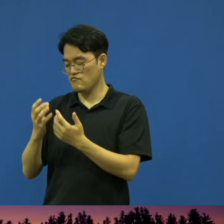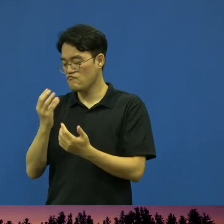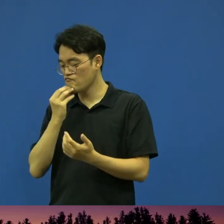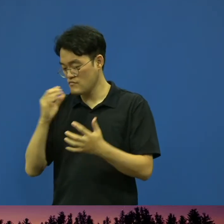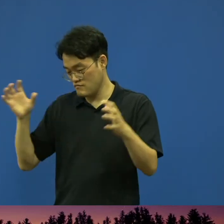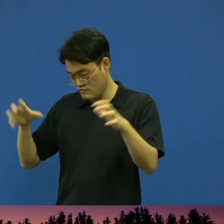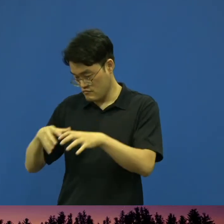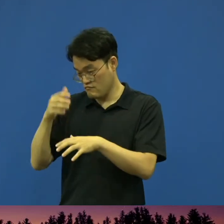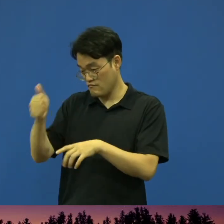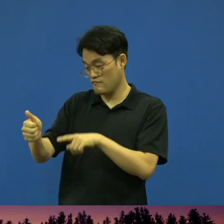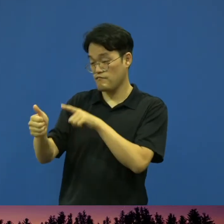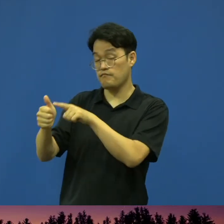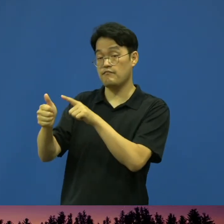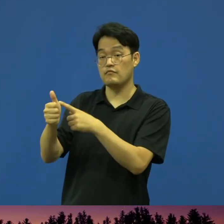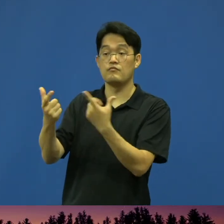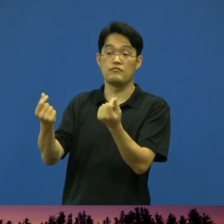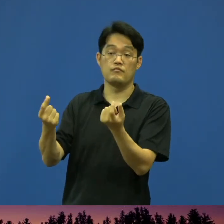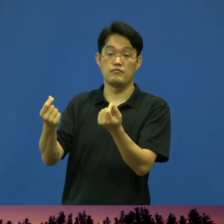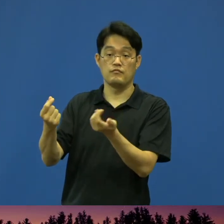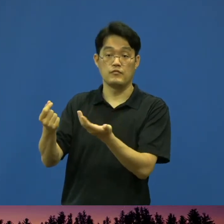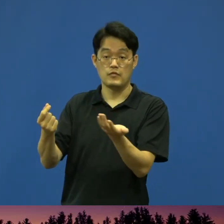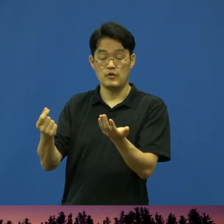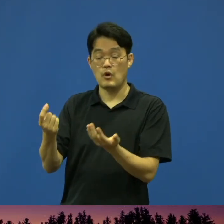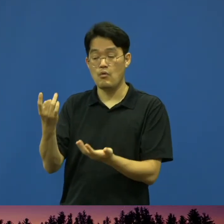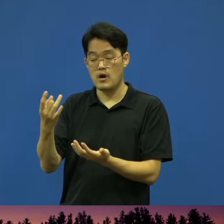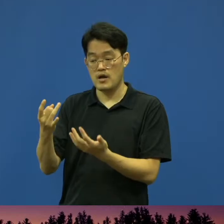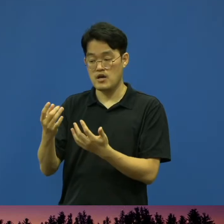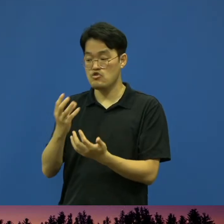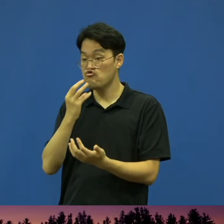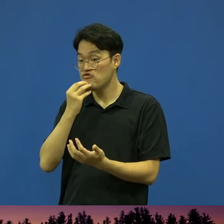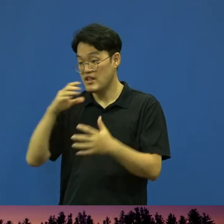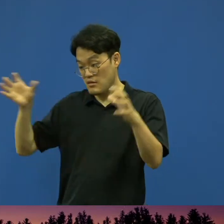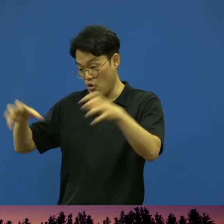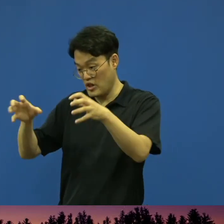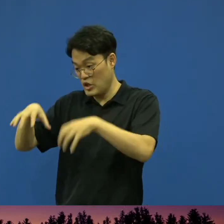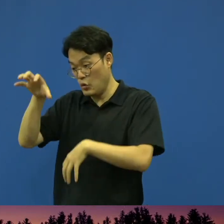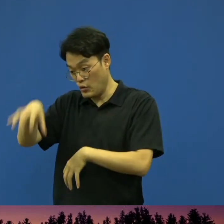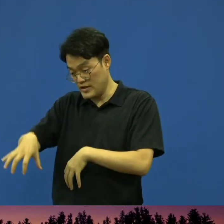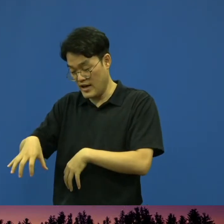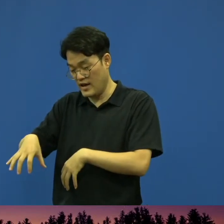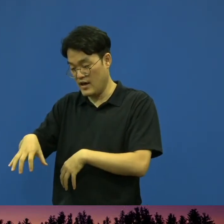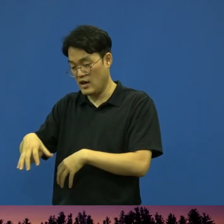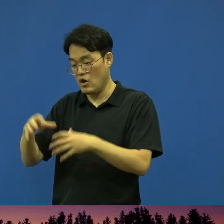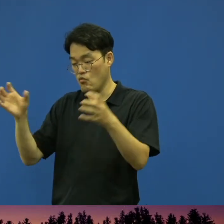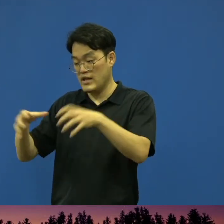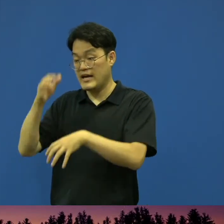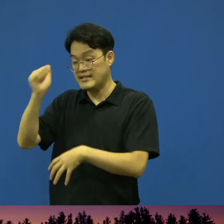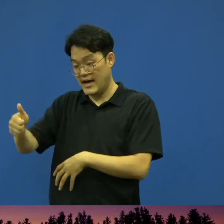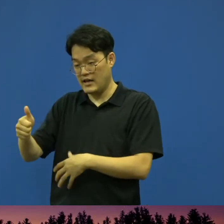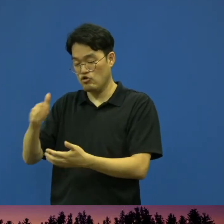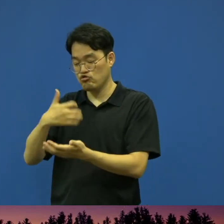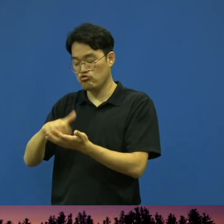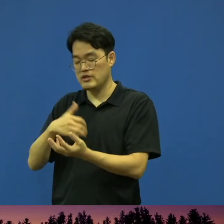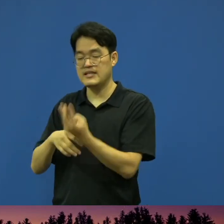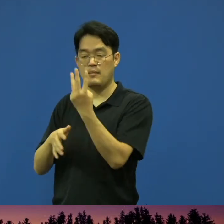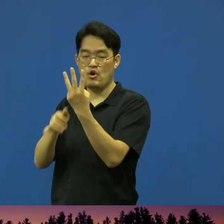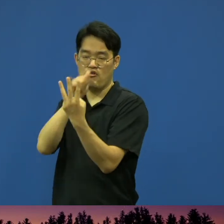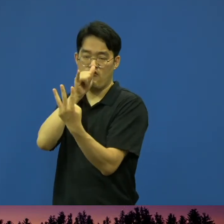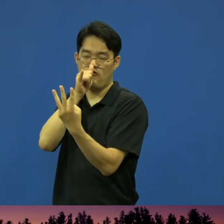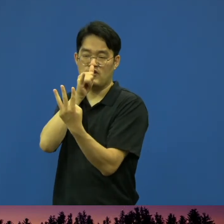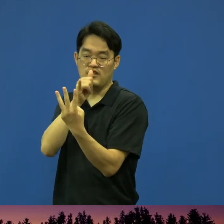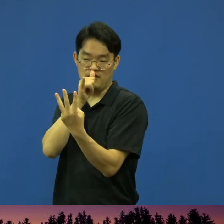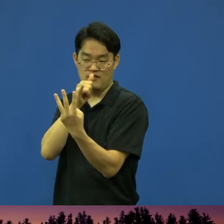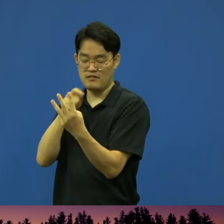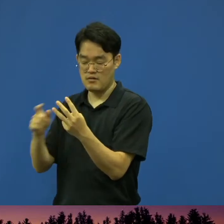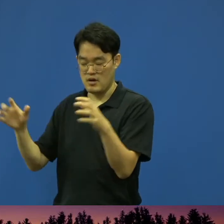이 하나의 회당에 3명 정도의 회당장이 존재했습니다. 당시의 회당장은 회당에서 이루어지는